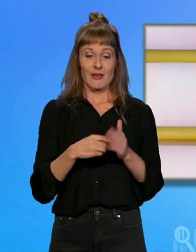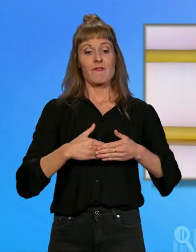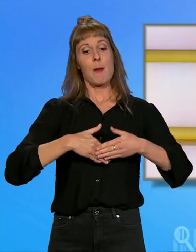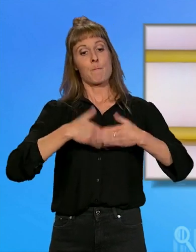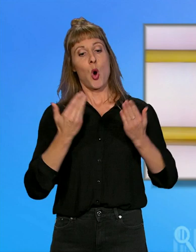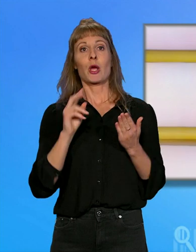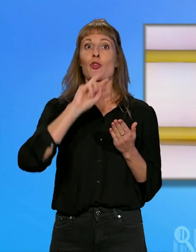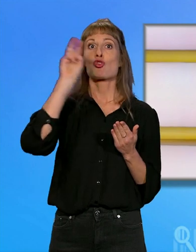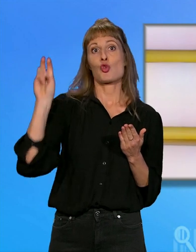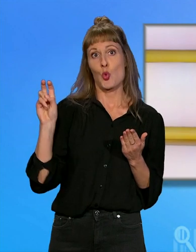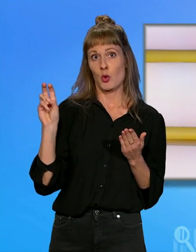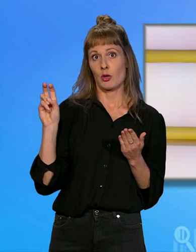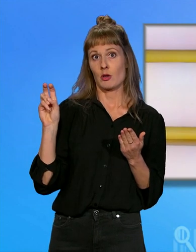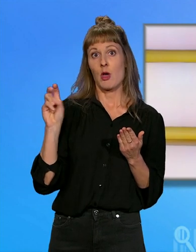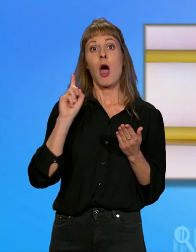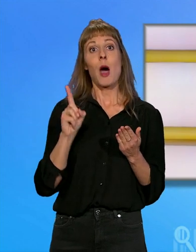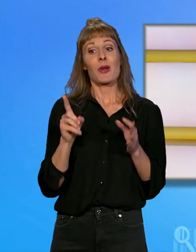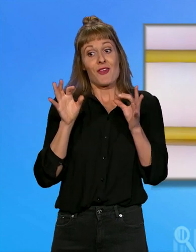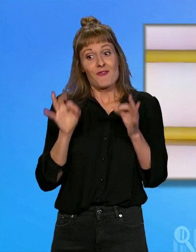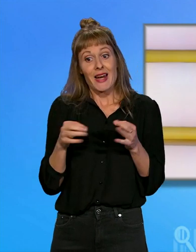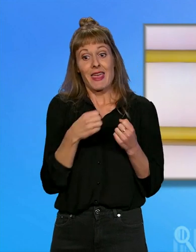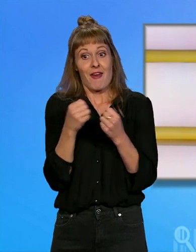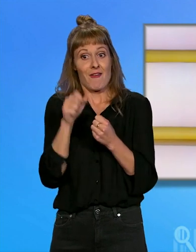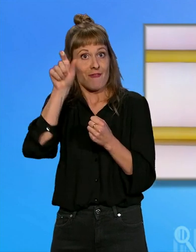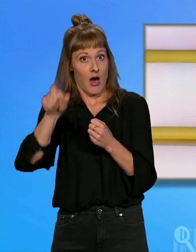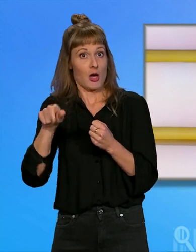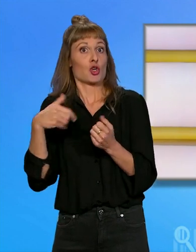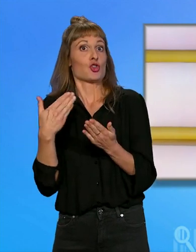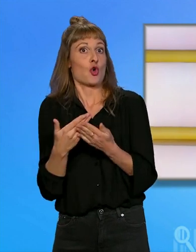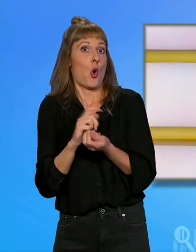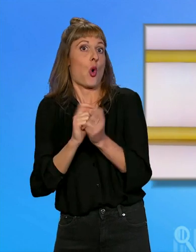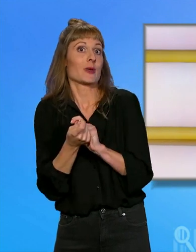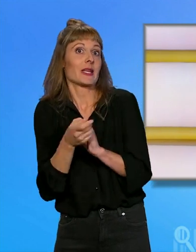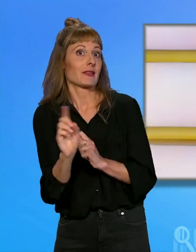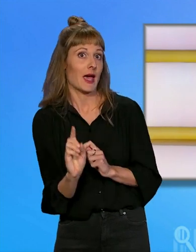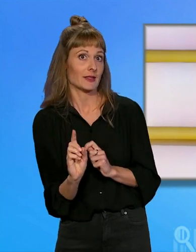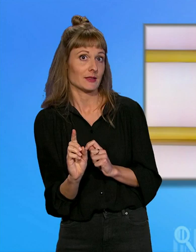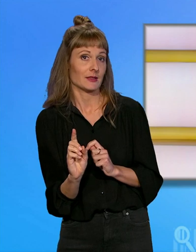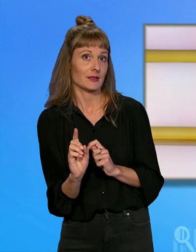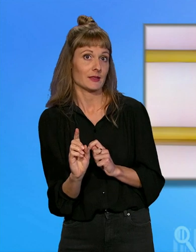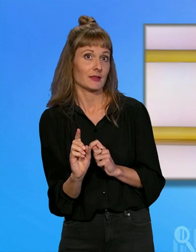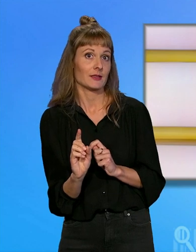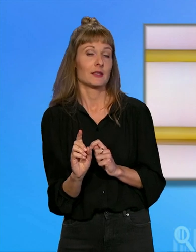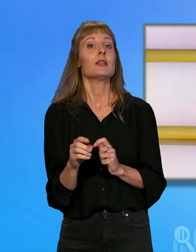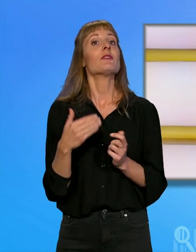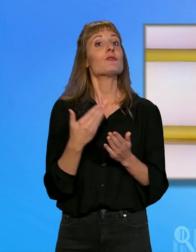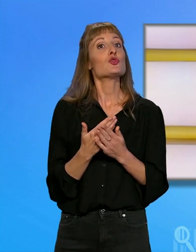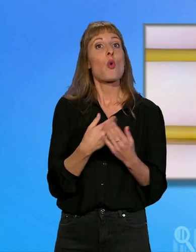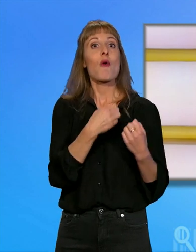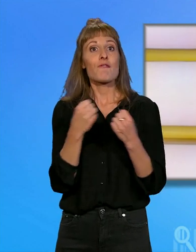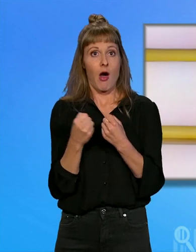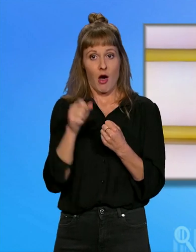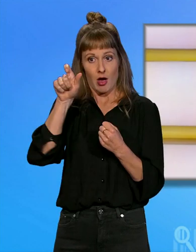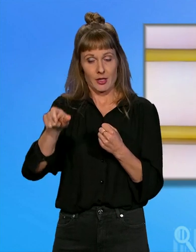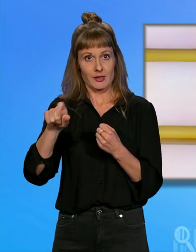wichtig. Das sind Daten, die der Fahrer scannt. Und wir geben das nicht vor, sondern der Fahrer scannt die Pakete und hat im